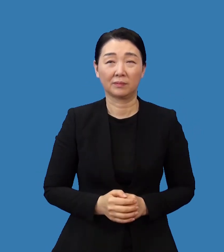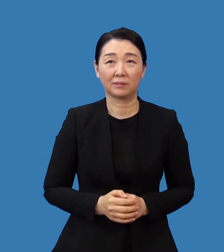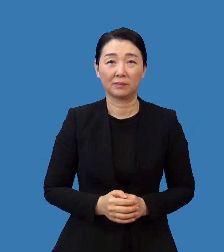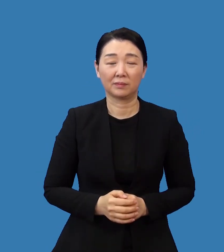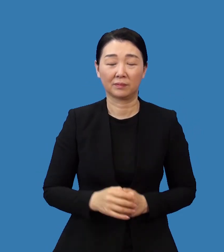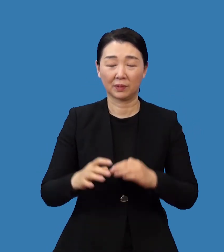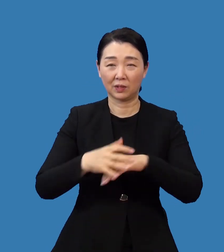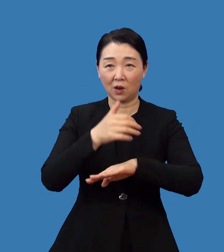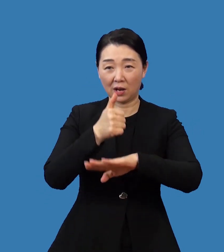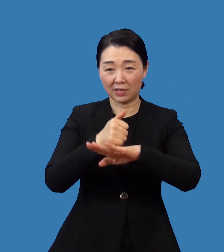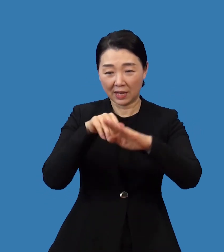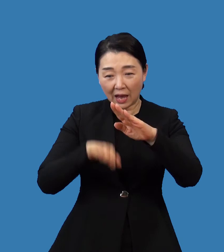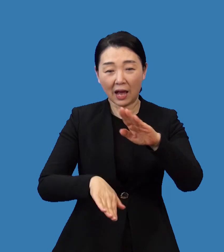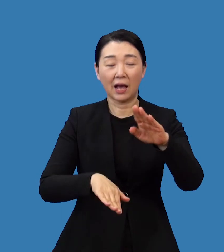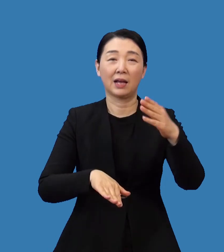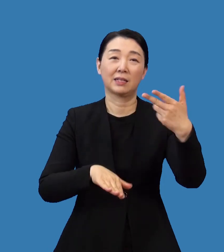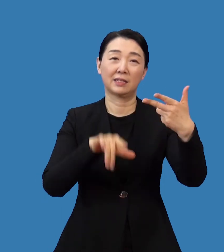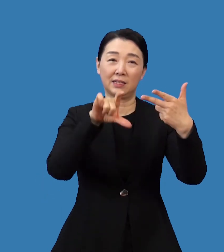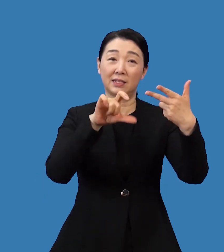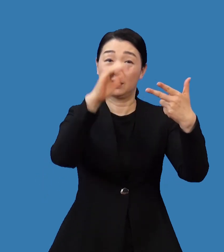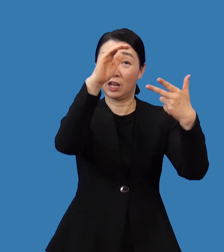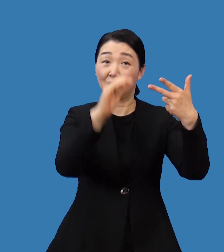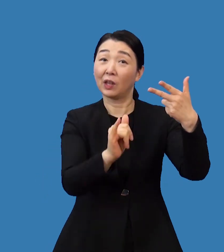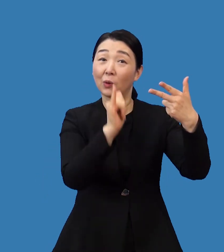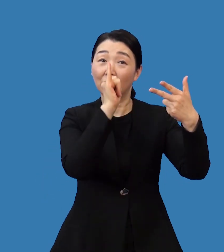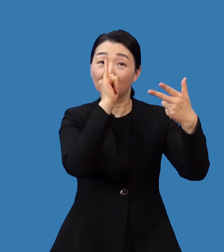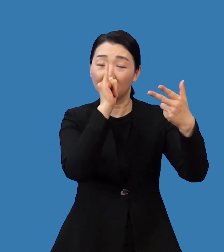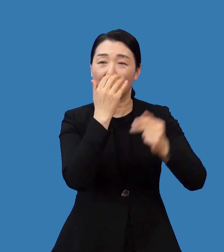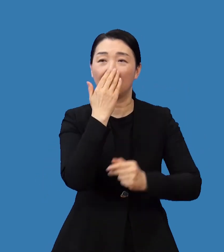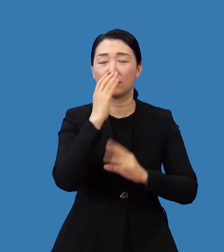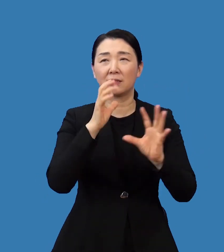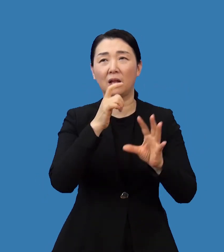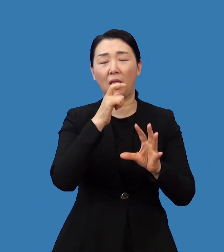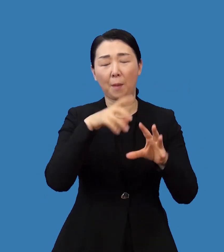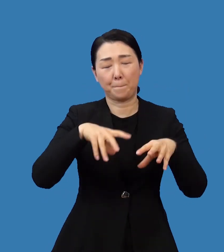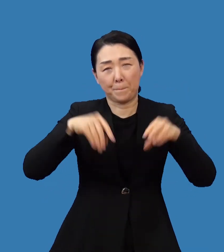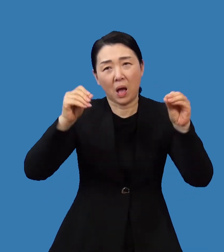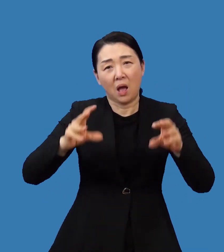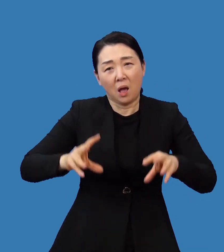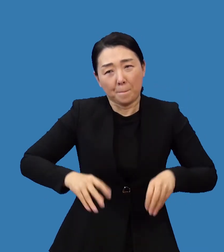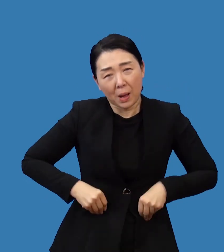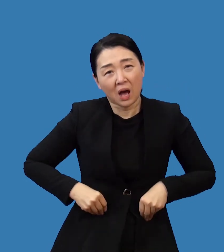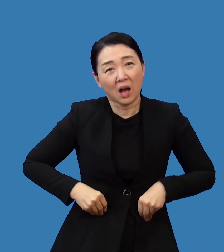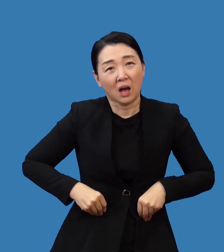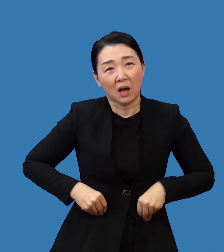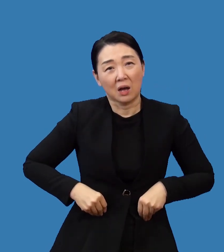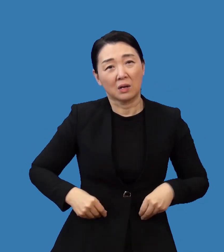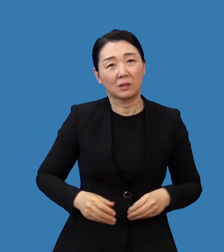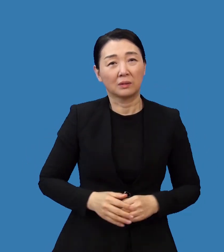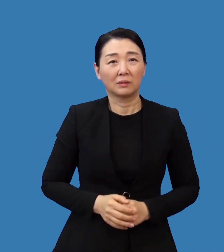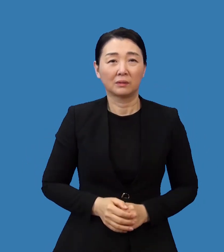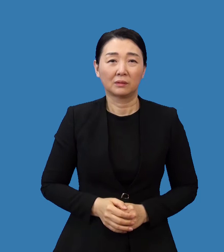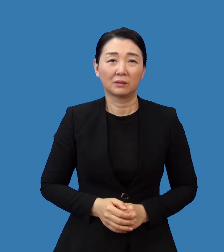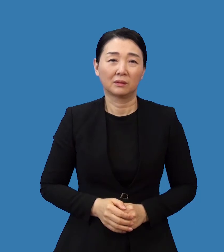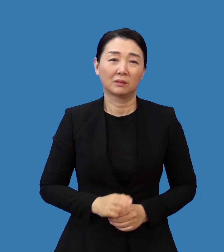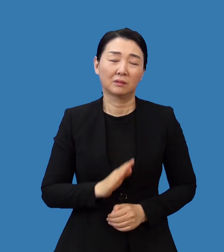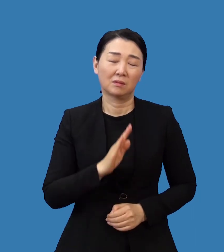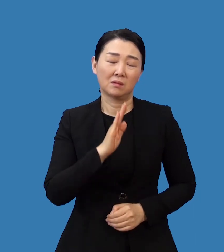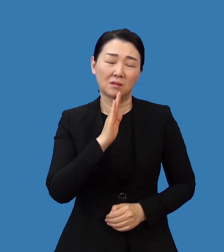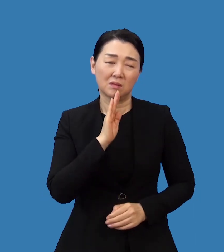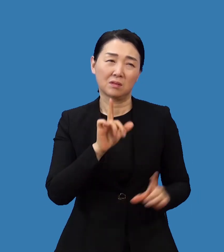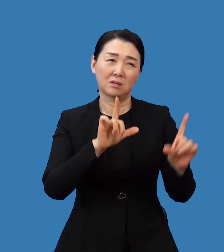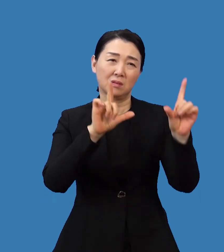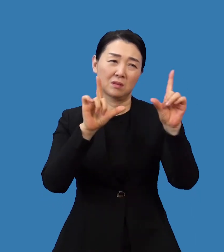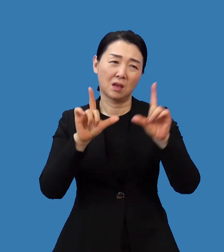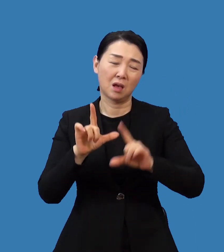열왕기하 7장에 그때 이스라엘에 기근이 들었어요. 먹을 것이 없었어요. 아주 참담한